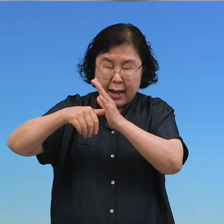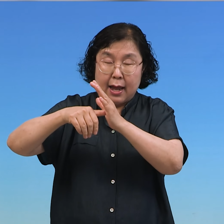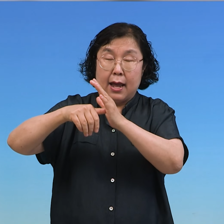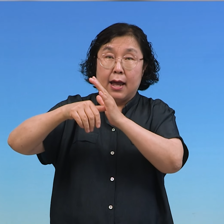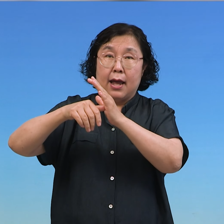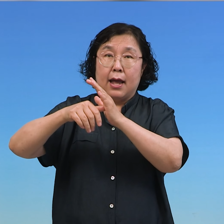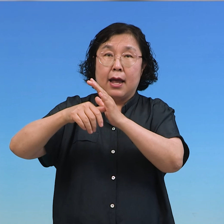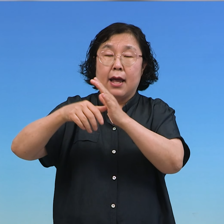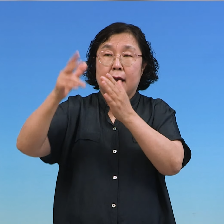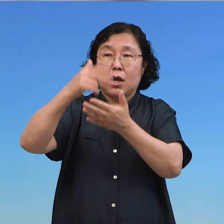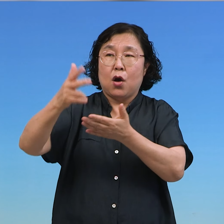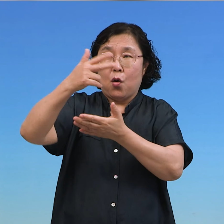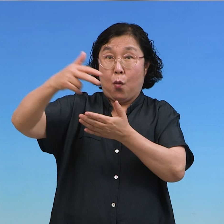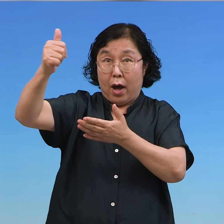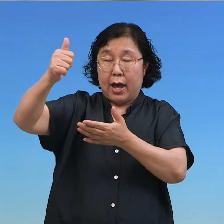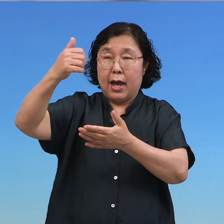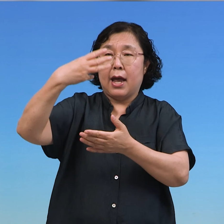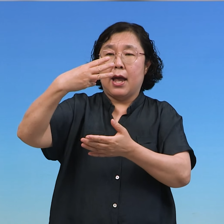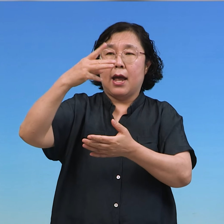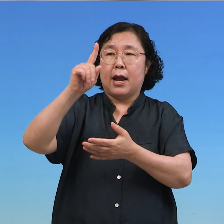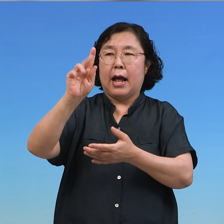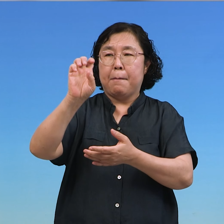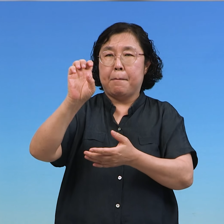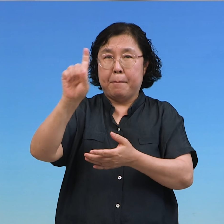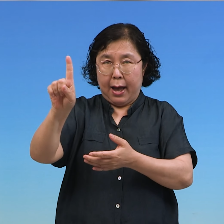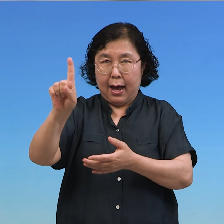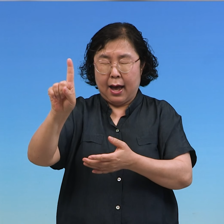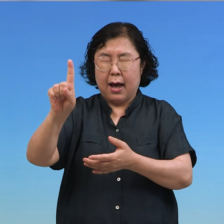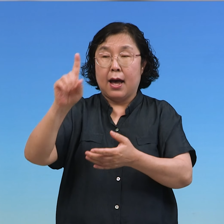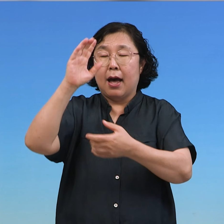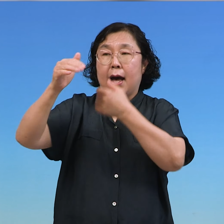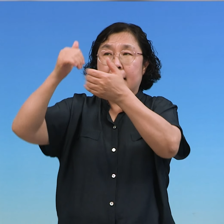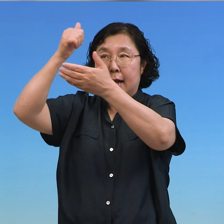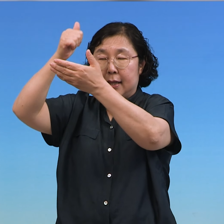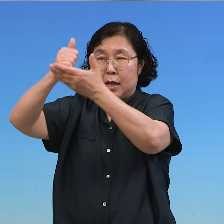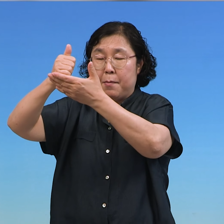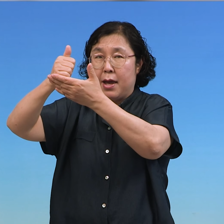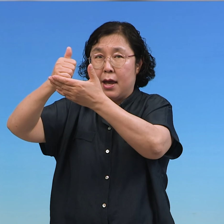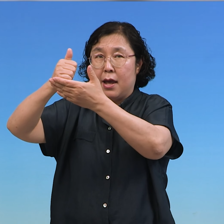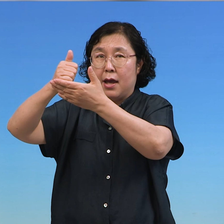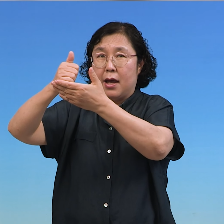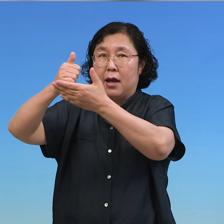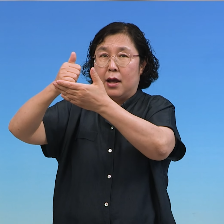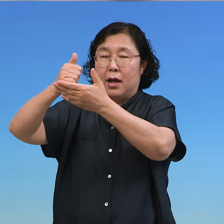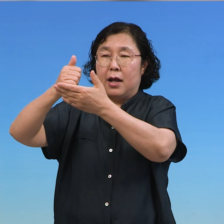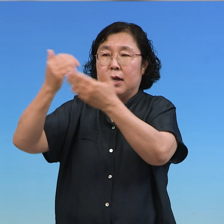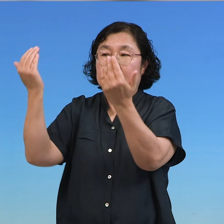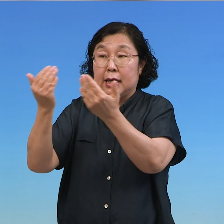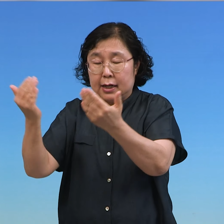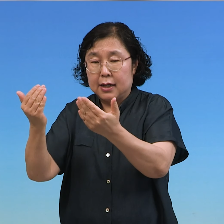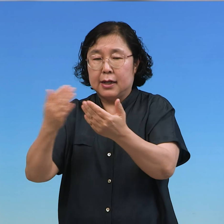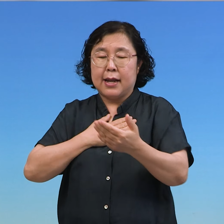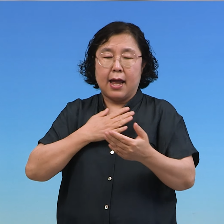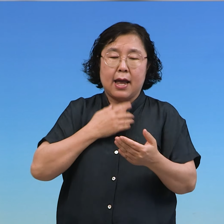하나님의 역사를 너의 입을 통해서 대언하여 선포할 때에 그 역사가 나타난다는 거예요